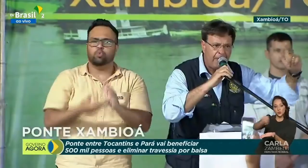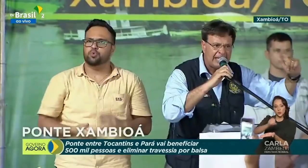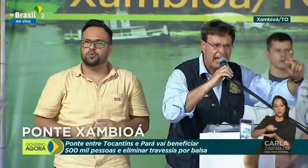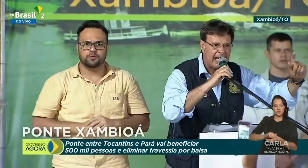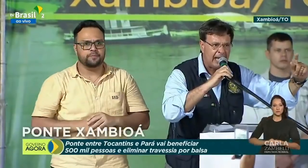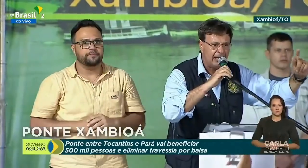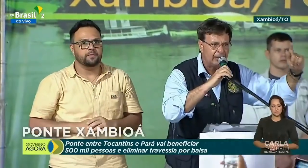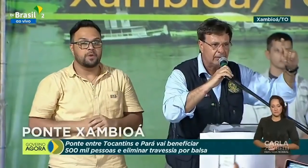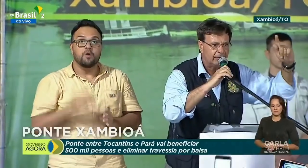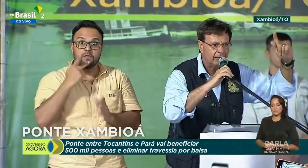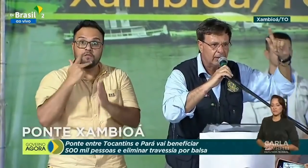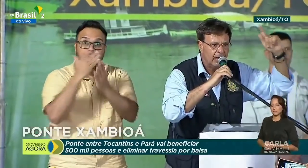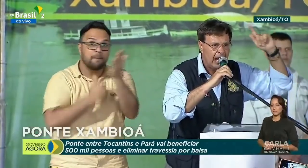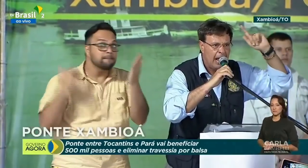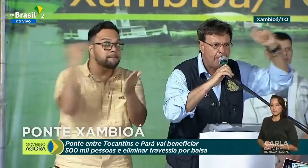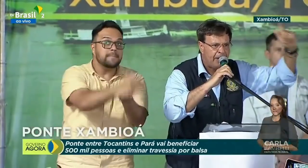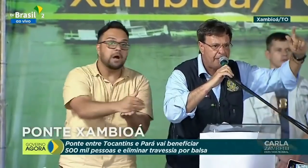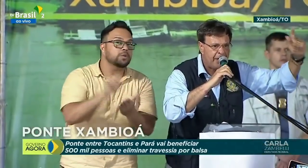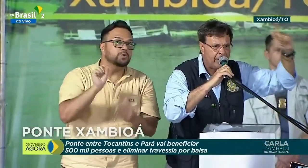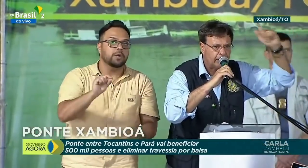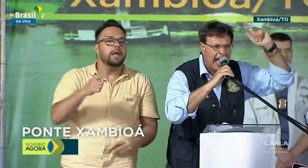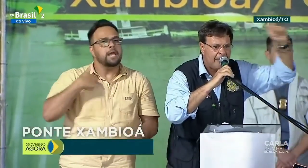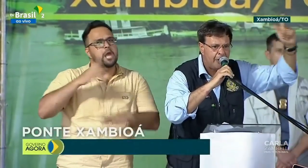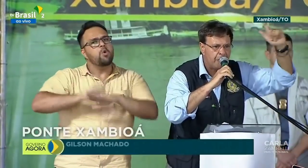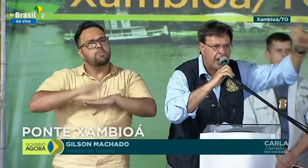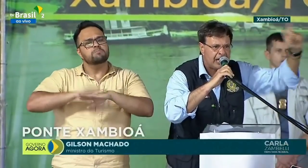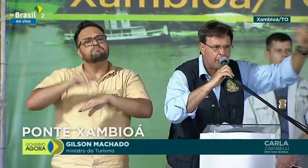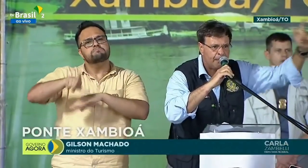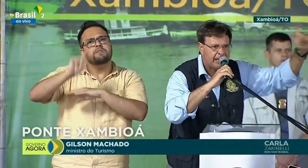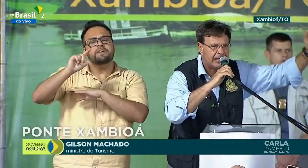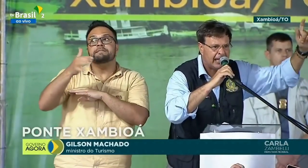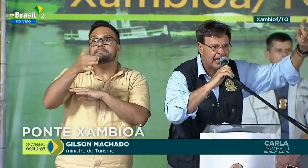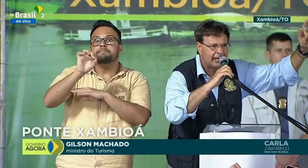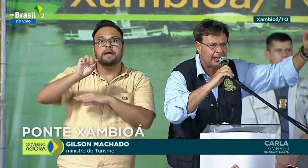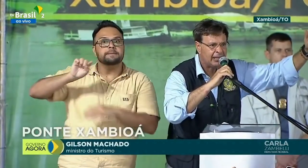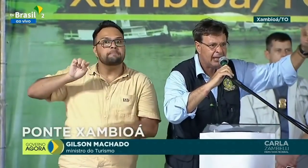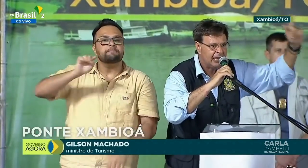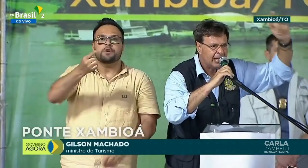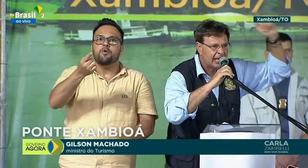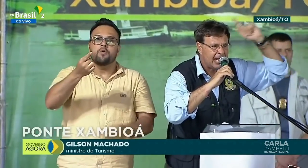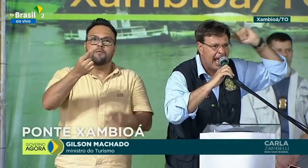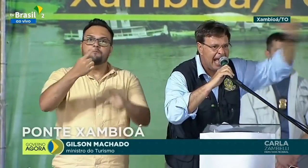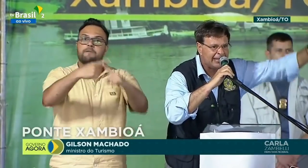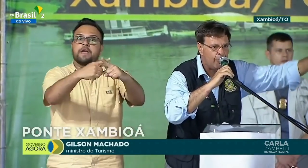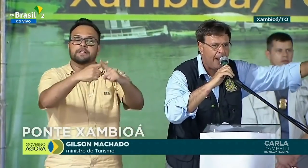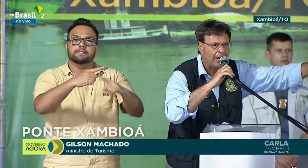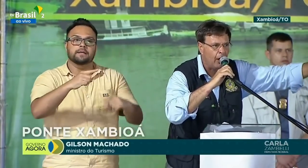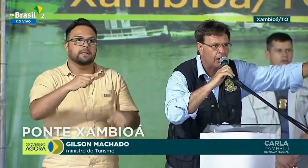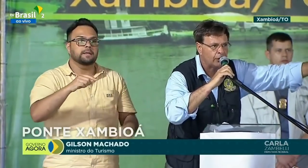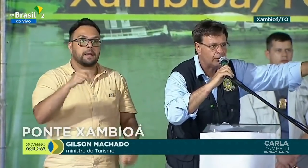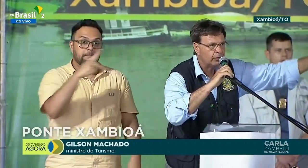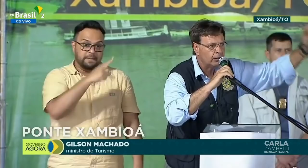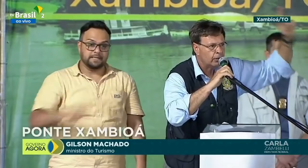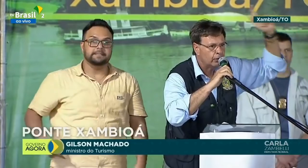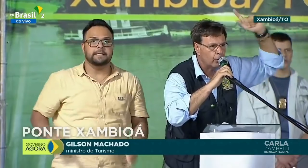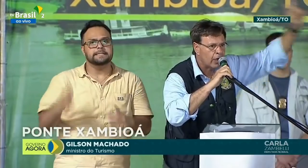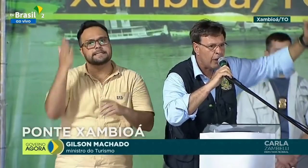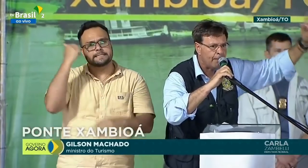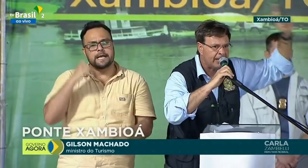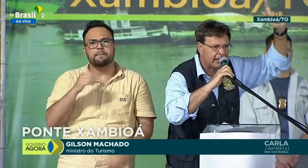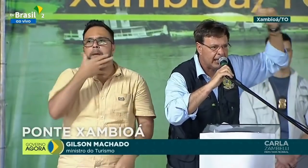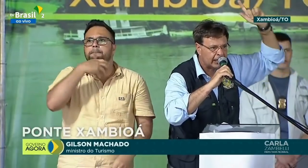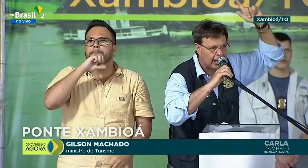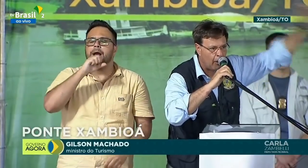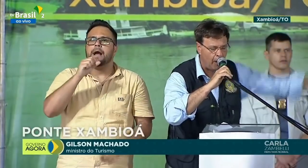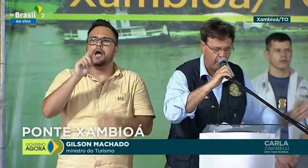E vou mais além. Eu prefiro 10.000 vezes um presidente que reze o Pai Nosso do que